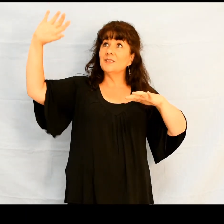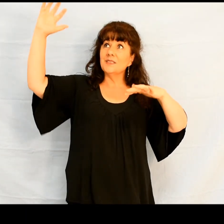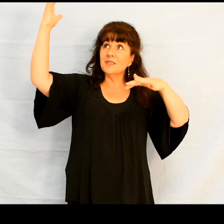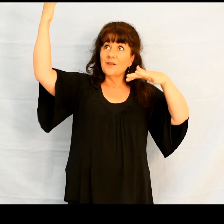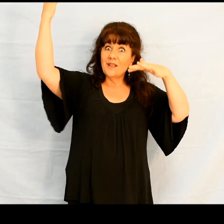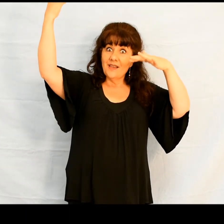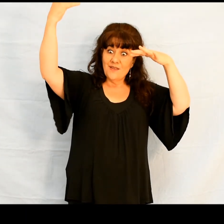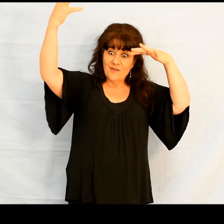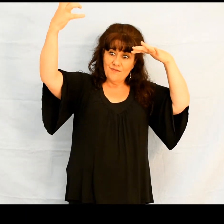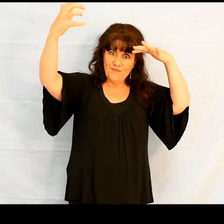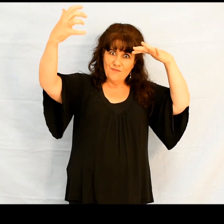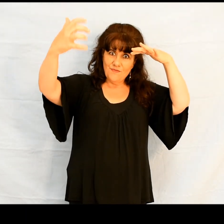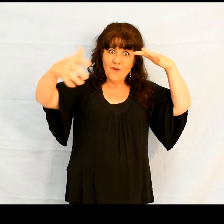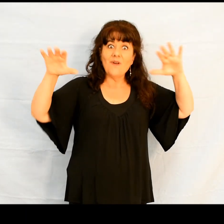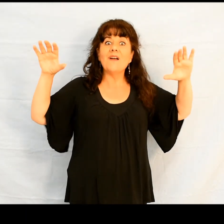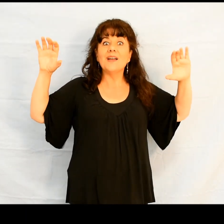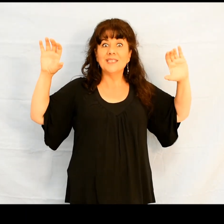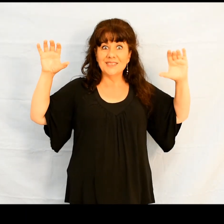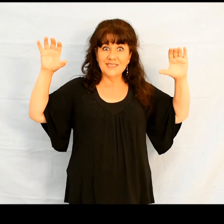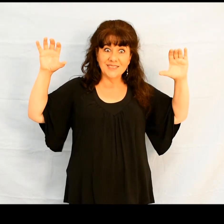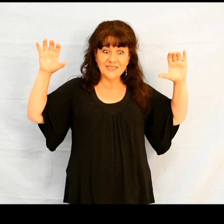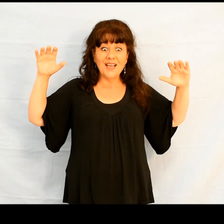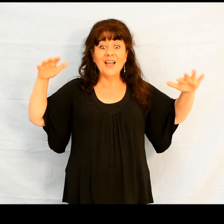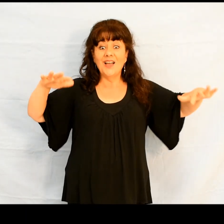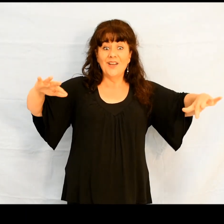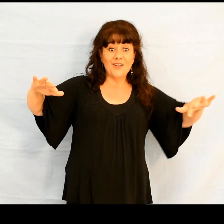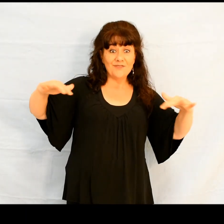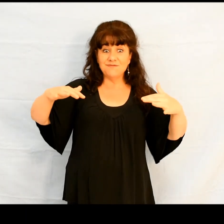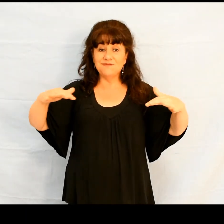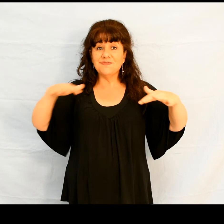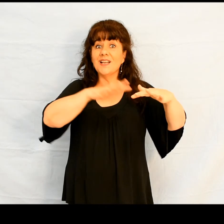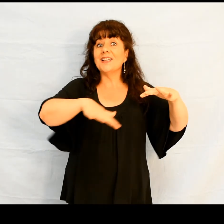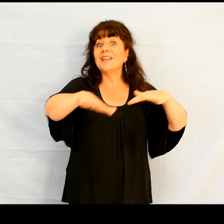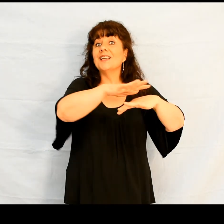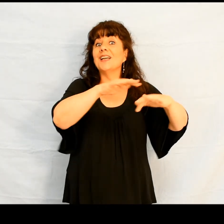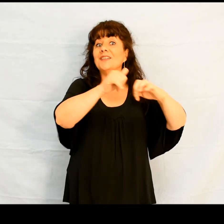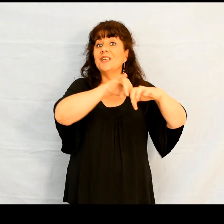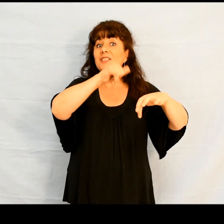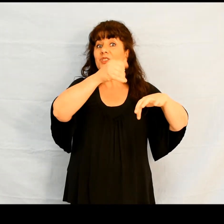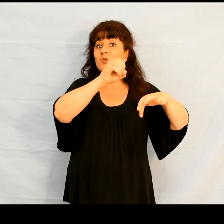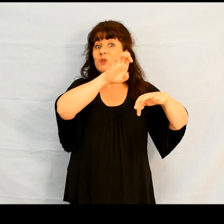Et Josué triompha des Amalécites au fil des épées.